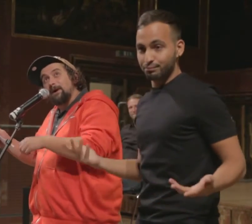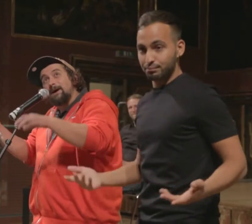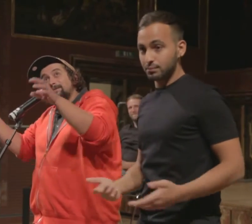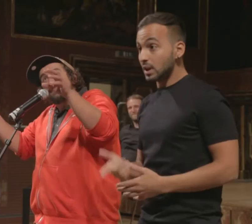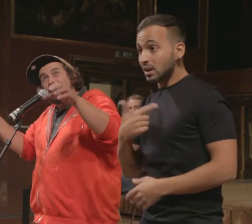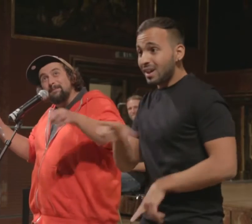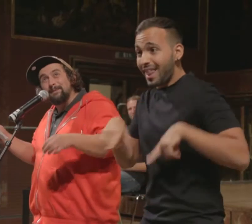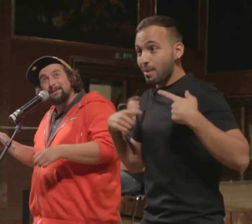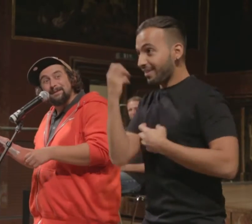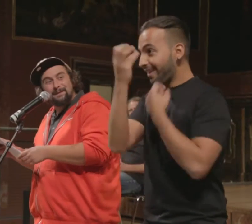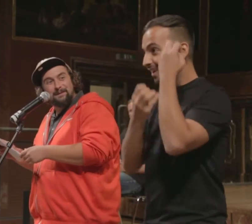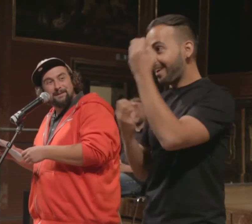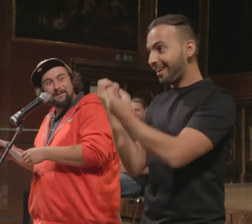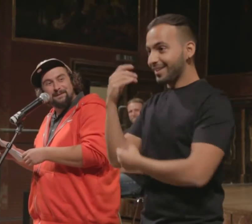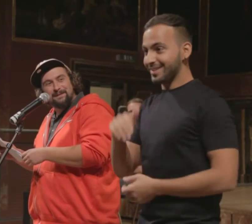Ich bin high vom Leben.